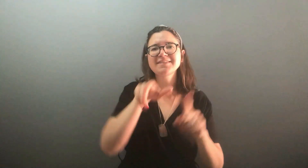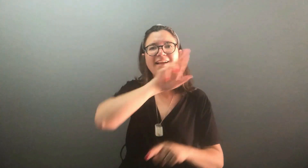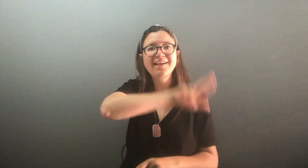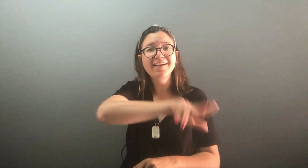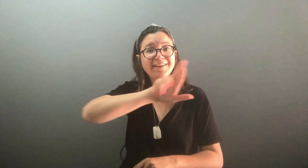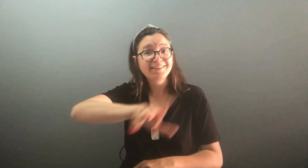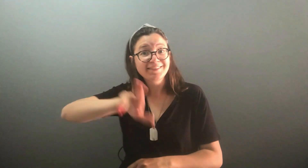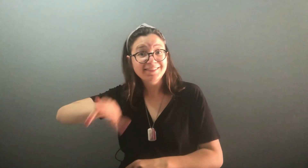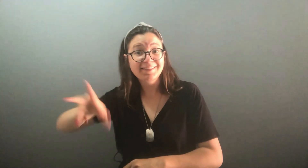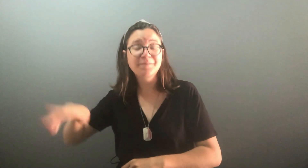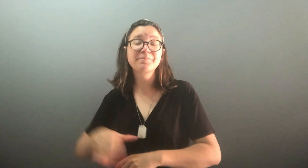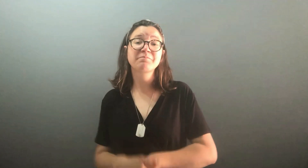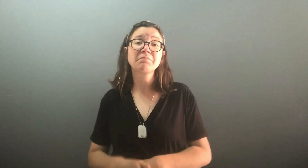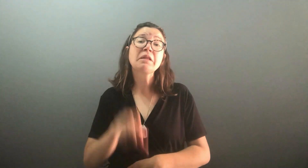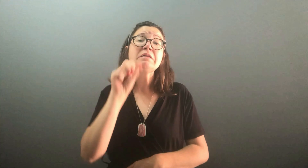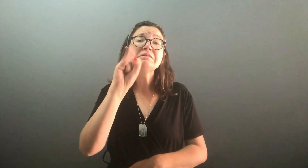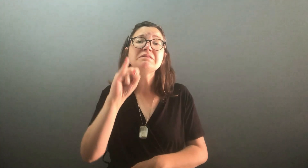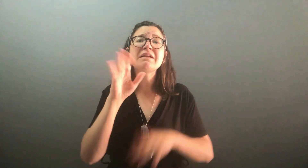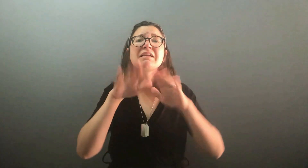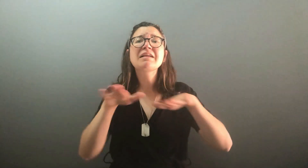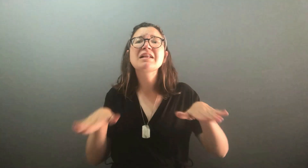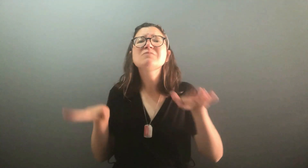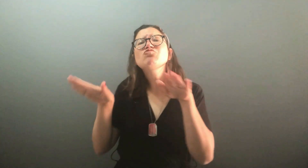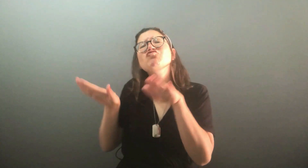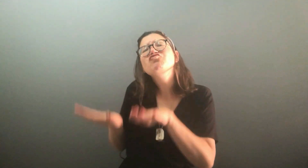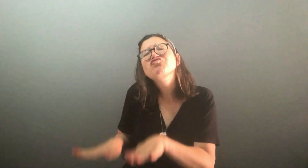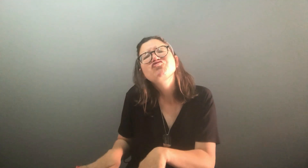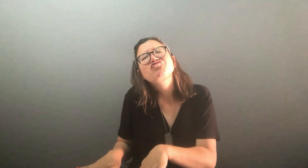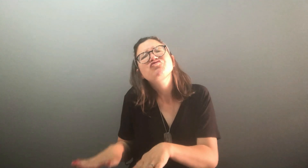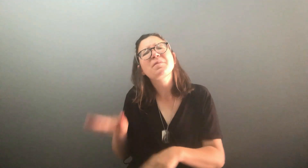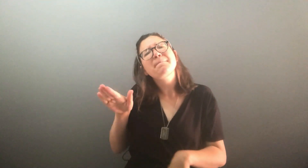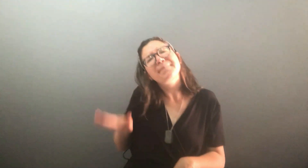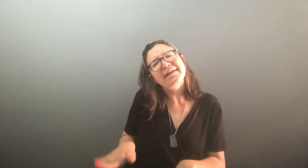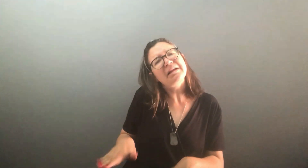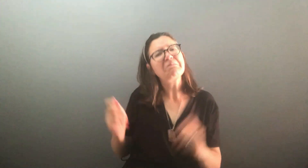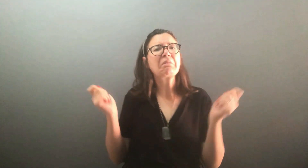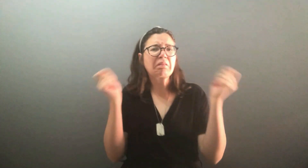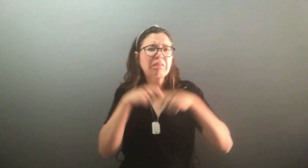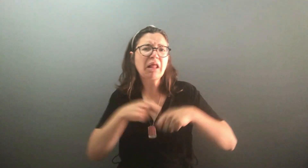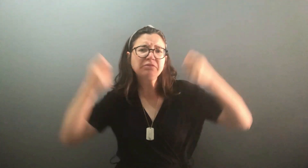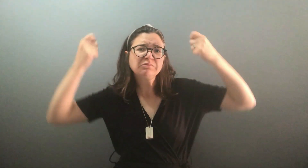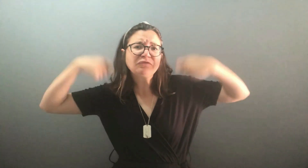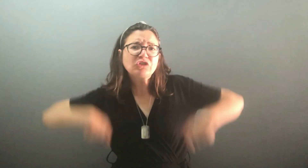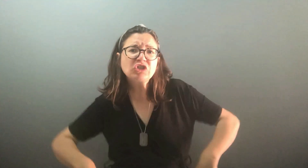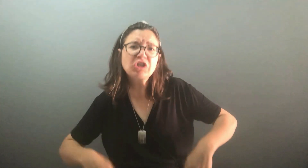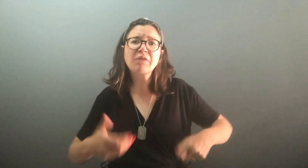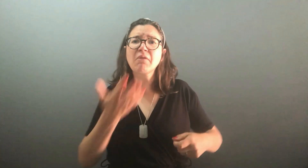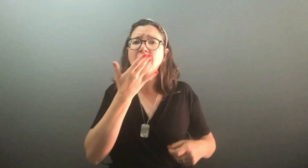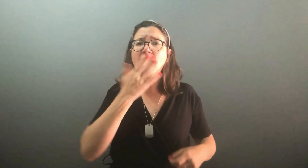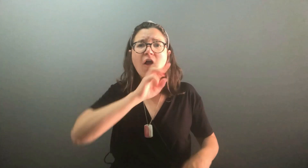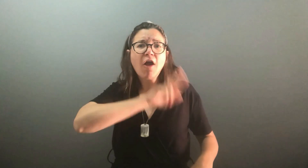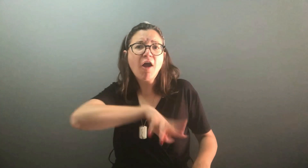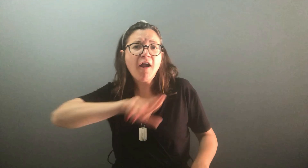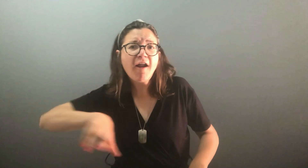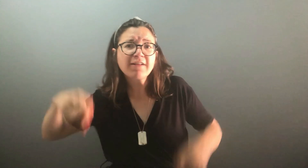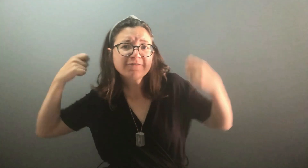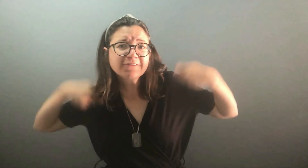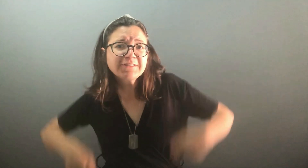para demonstrar isso de forma lúdica e visual para as crianças. Então, se são crianças muito pequenas, eu posso usar alguns adereços,